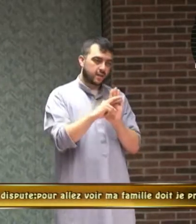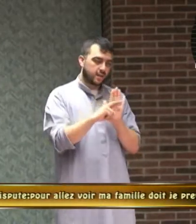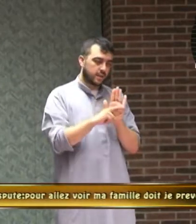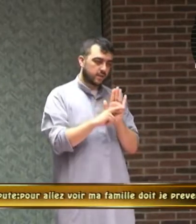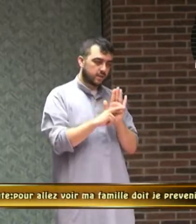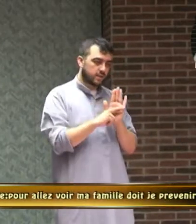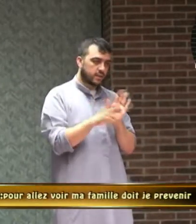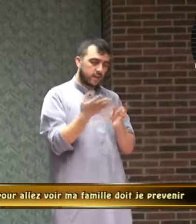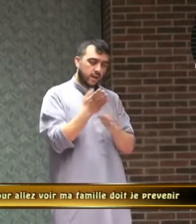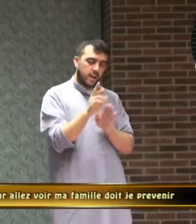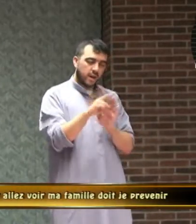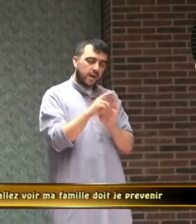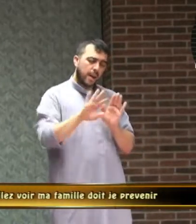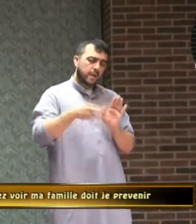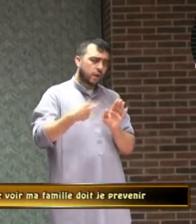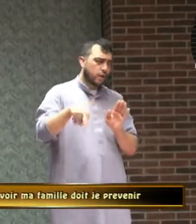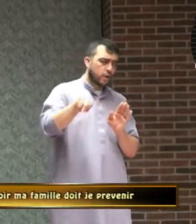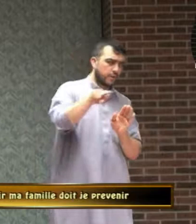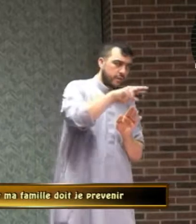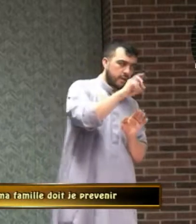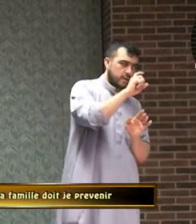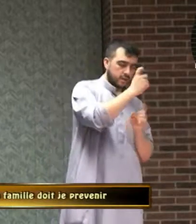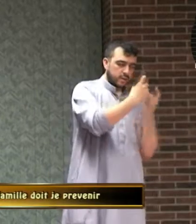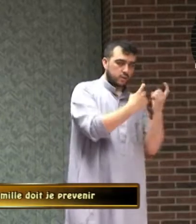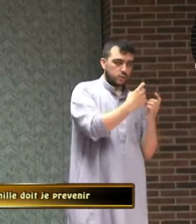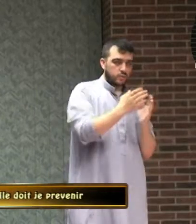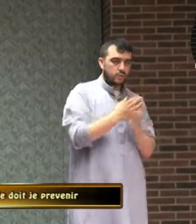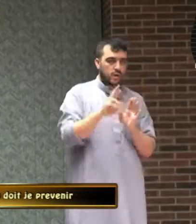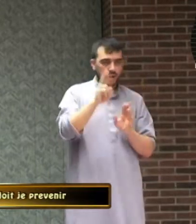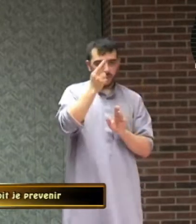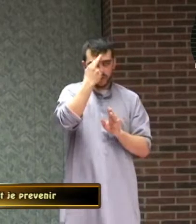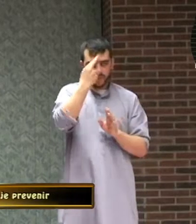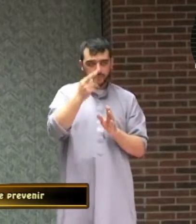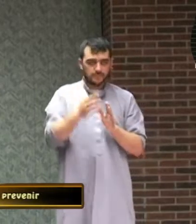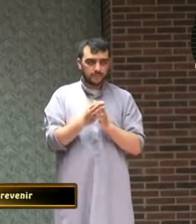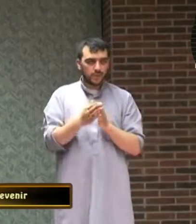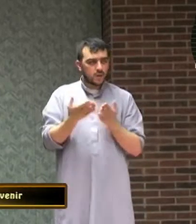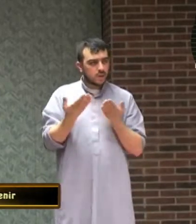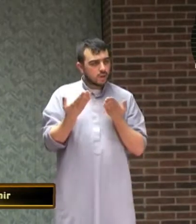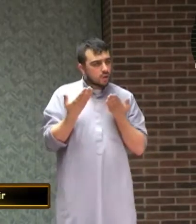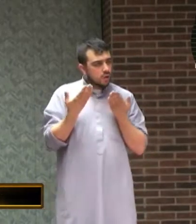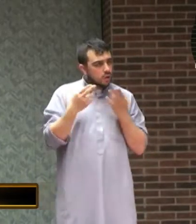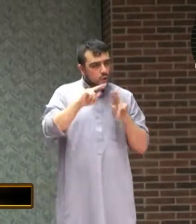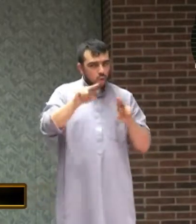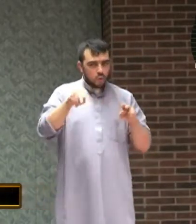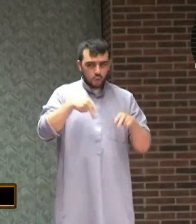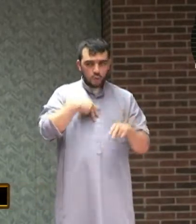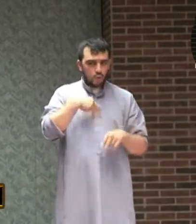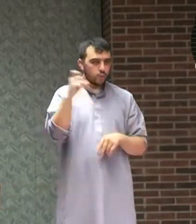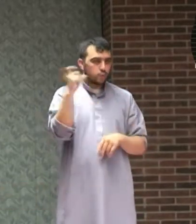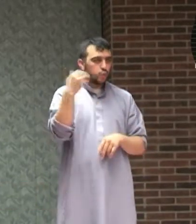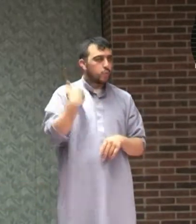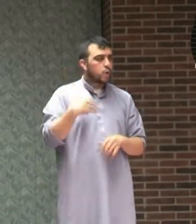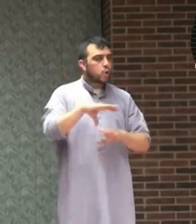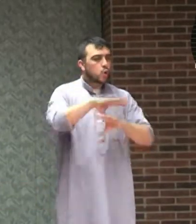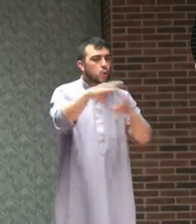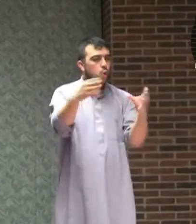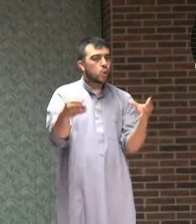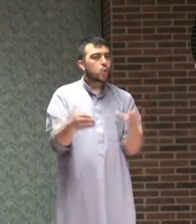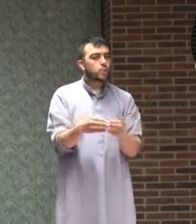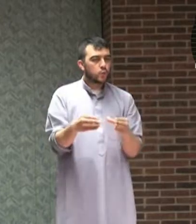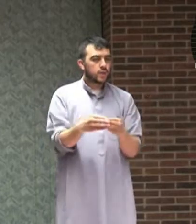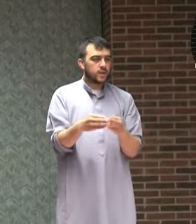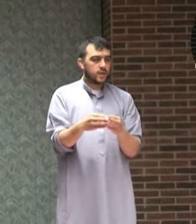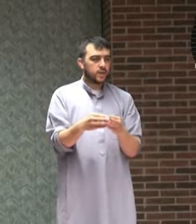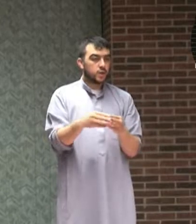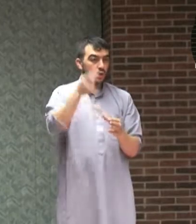essayer de revenir sur la question. Mais je tiens à rappeler que nous sommes une communauté. Allah